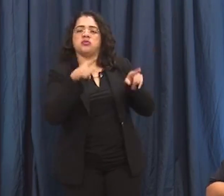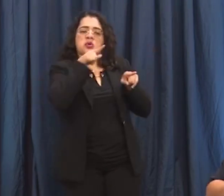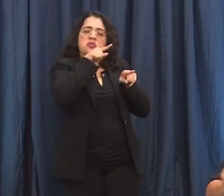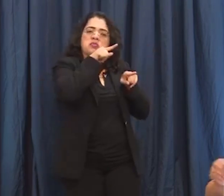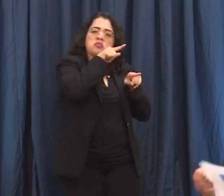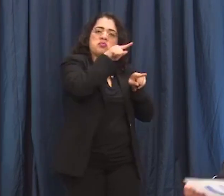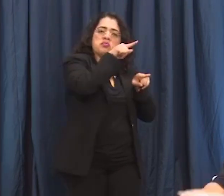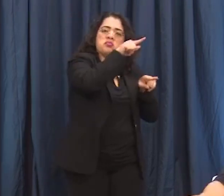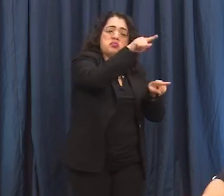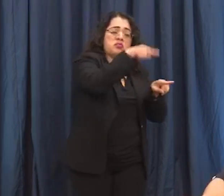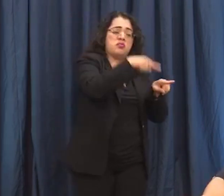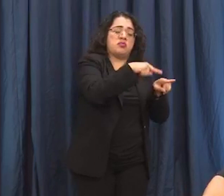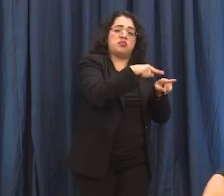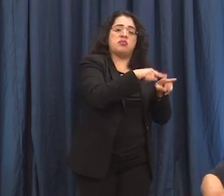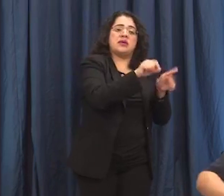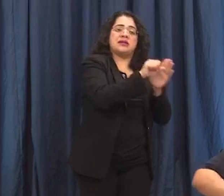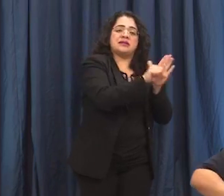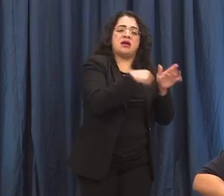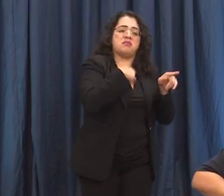condado de Los Ángeles.